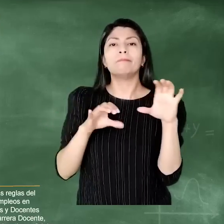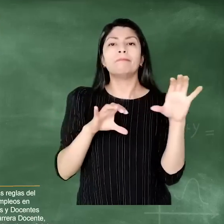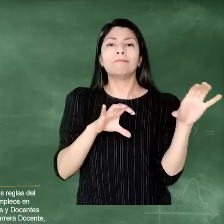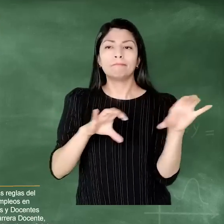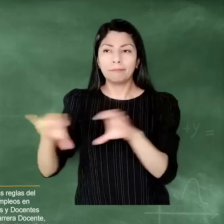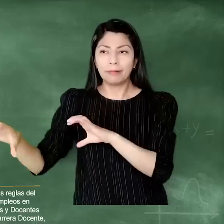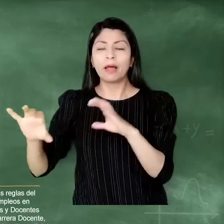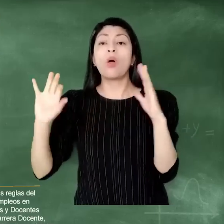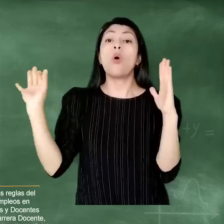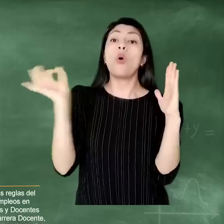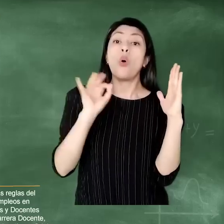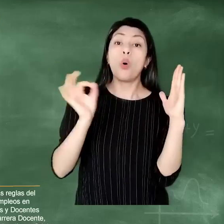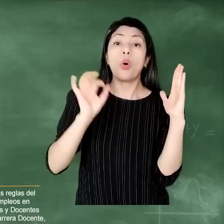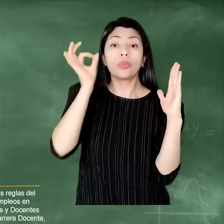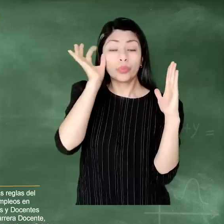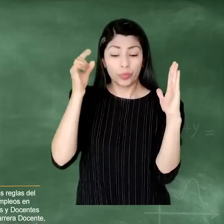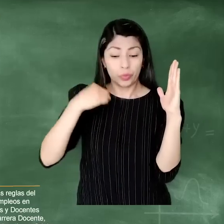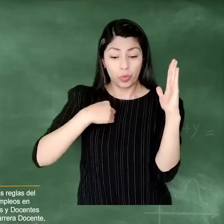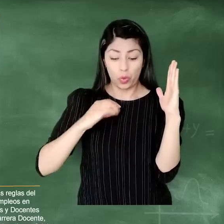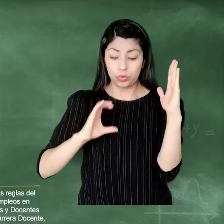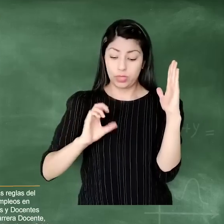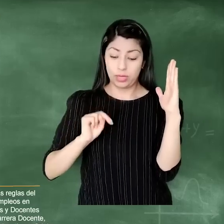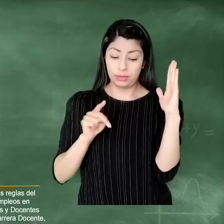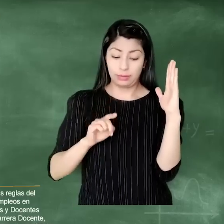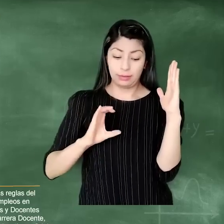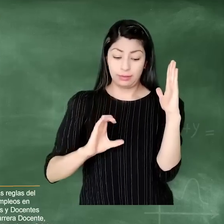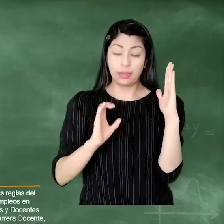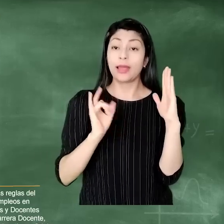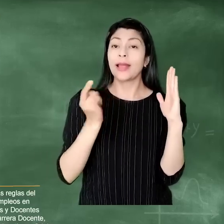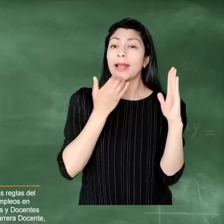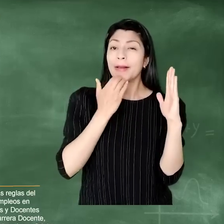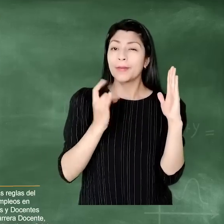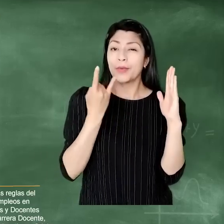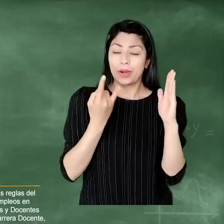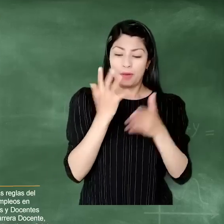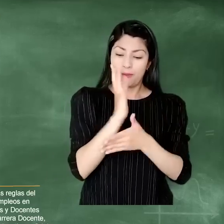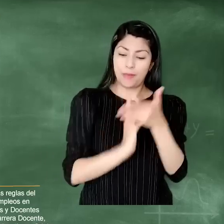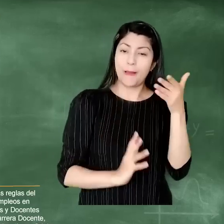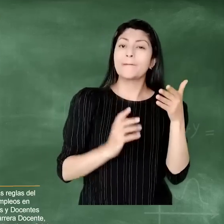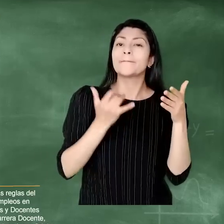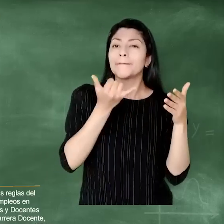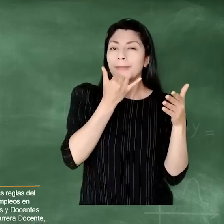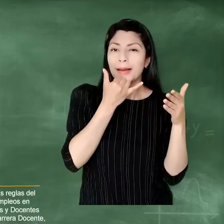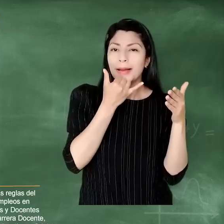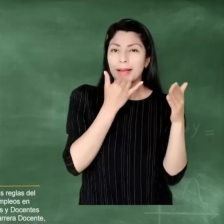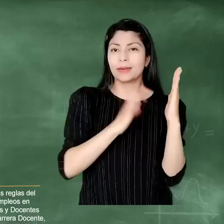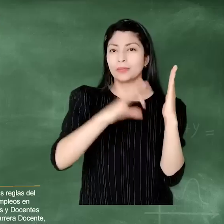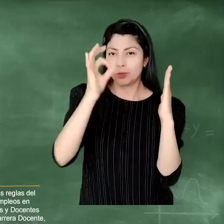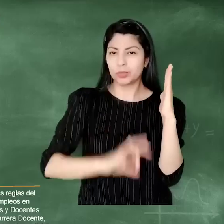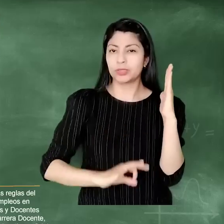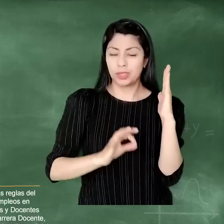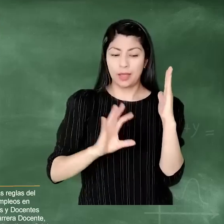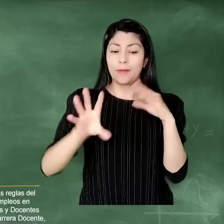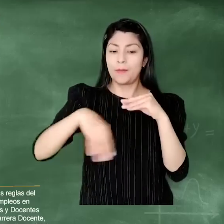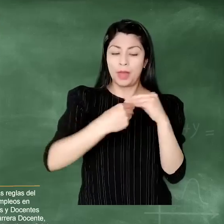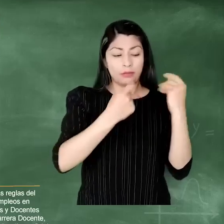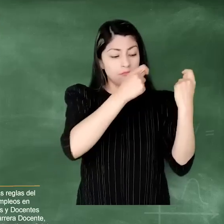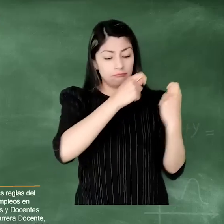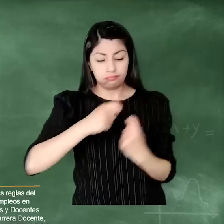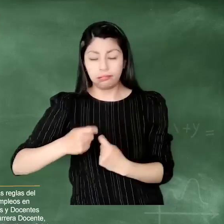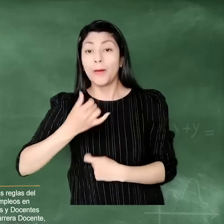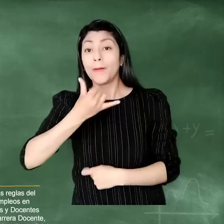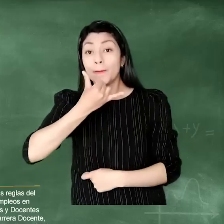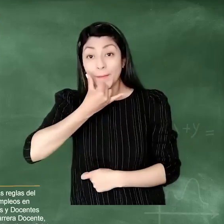inclusión obedeció a un error aritmético en los puntajes obtenidos en las distintas pruebas aplicadas, o en la ponderación